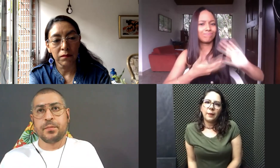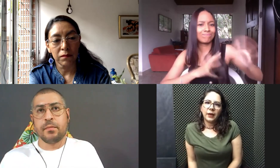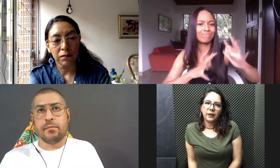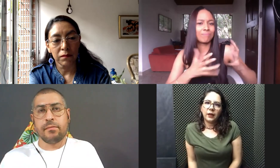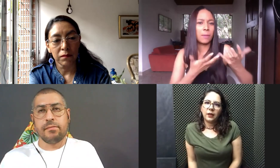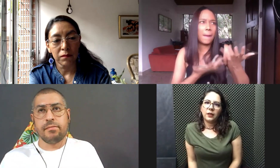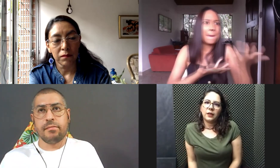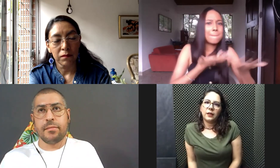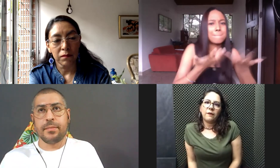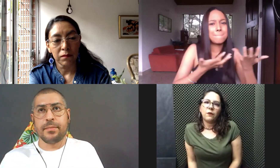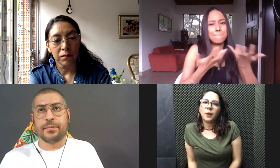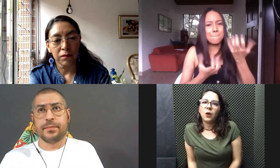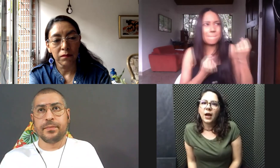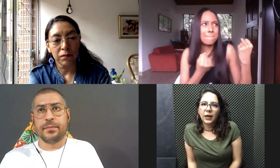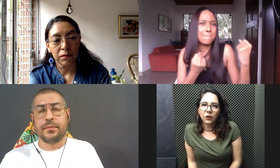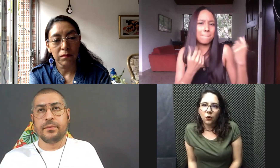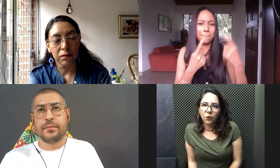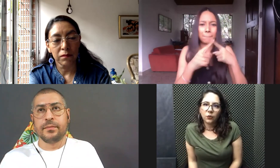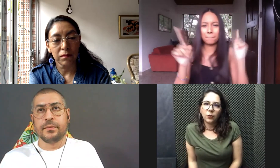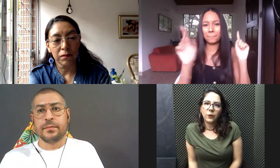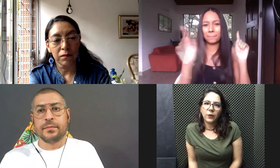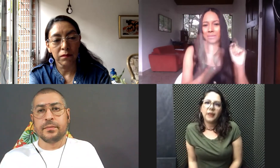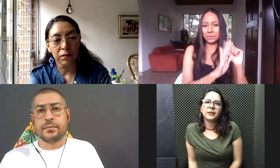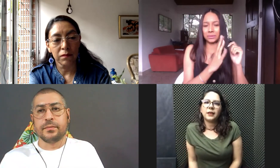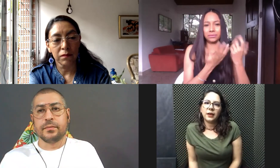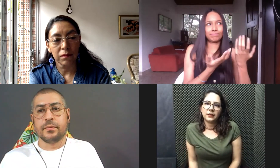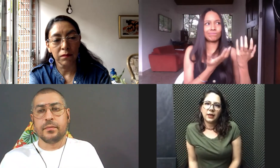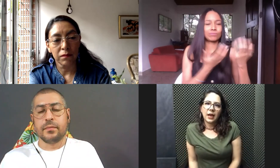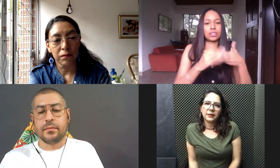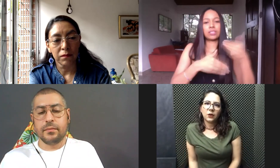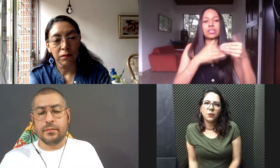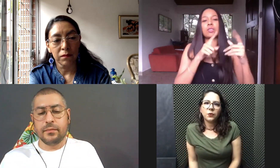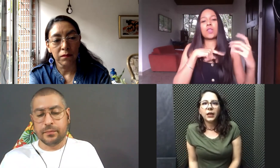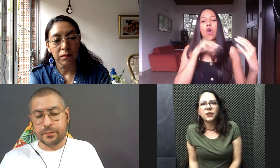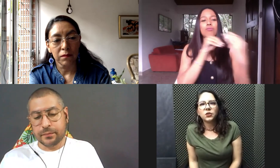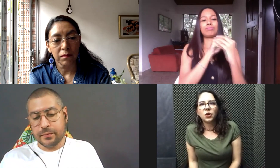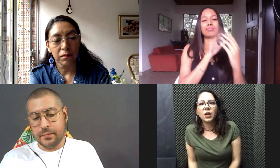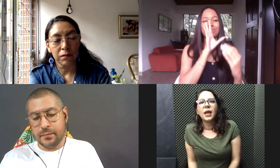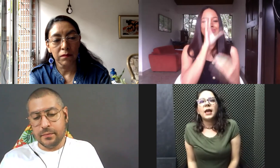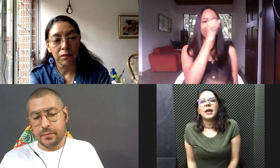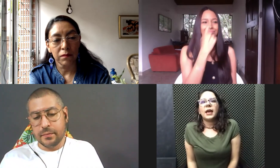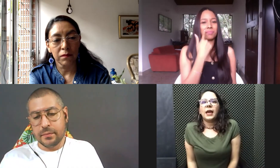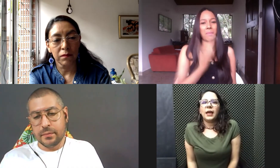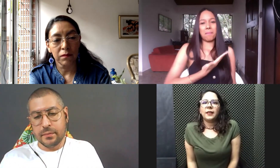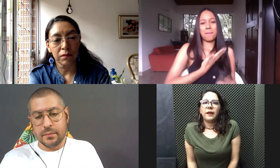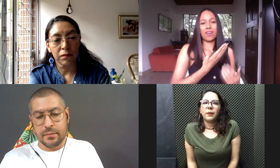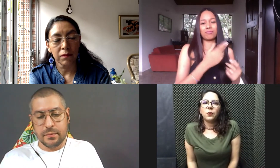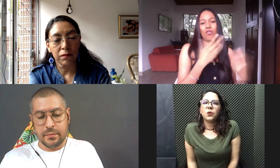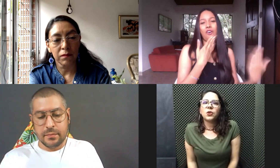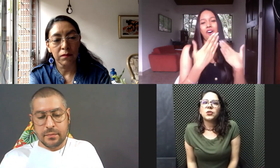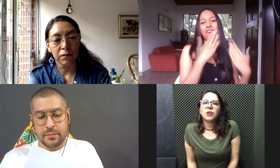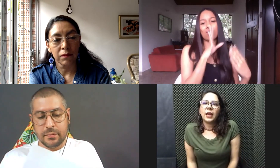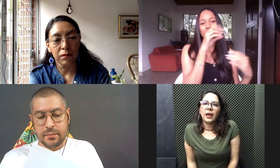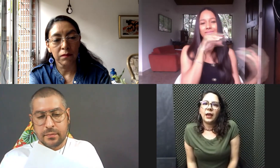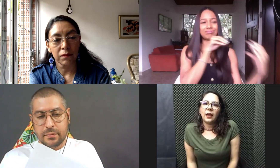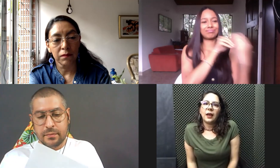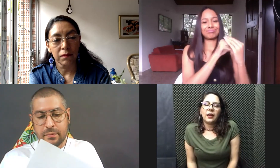la parte de la forma oral no puede accederse a esa comunicación,